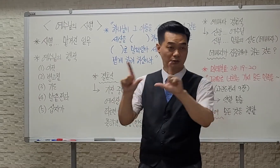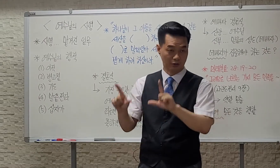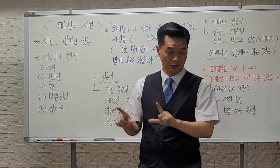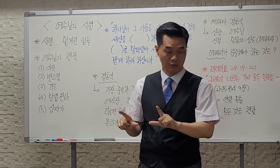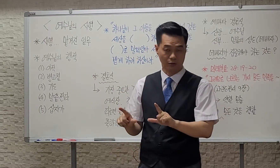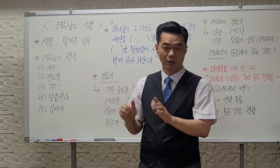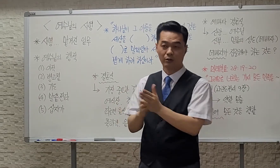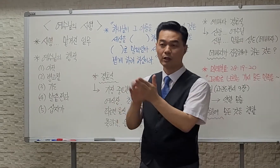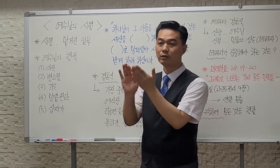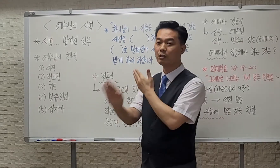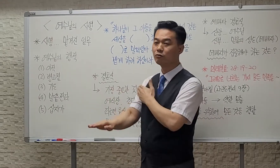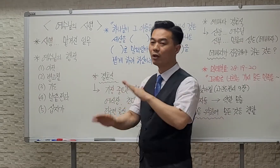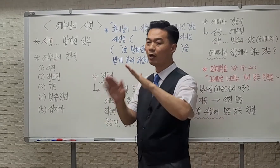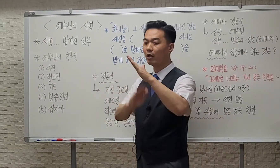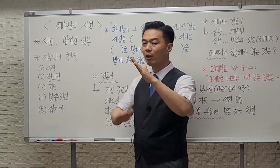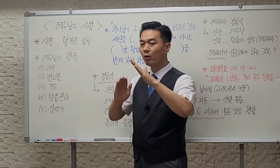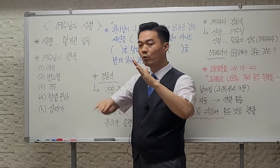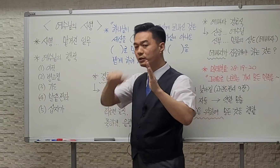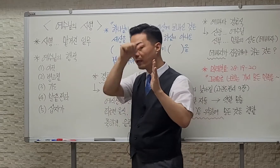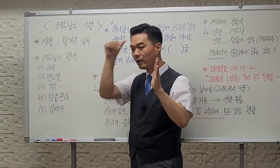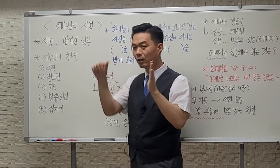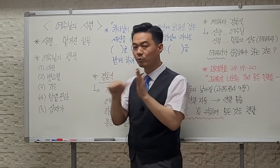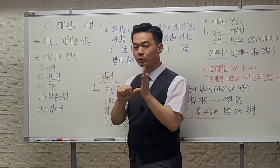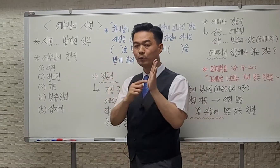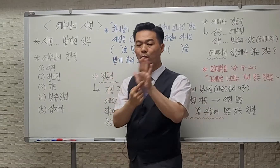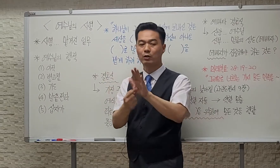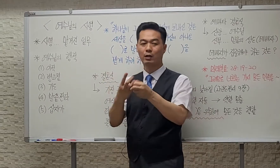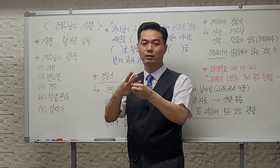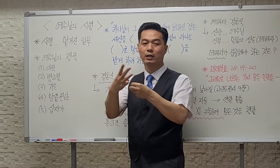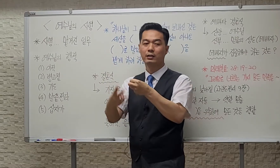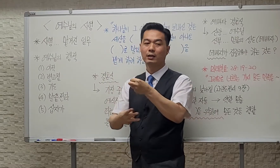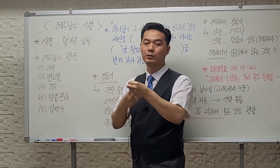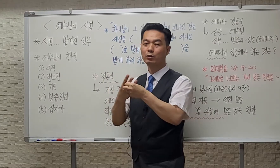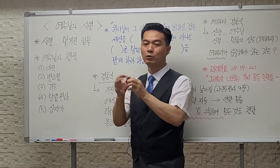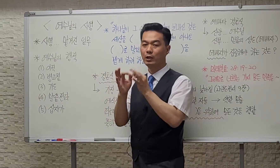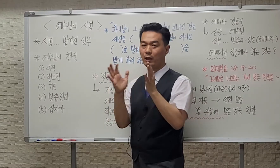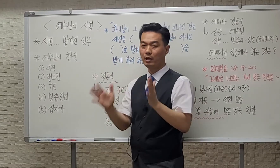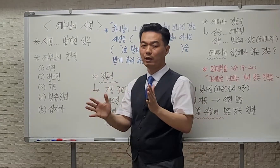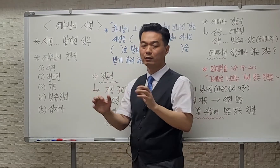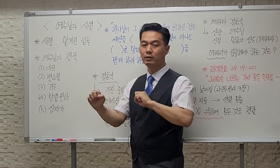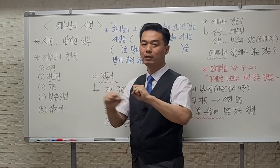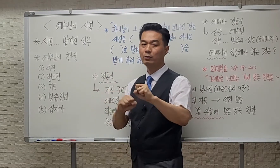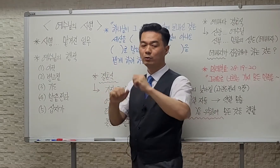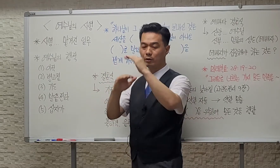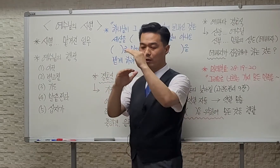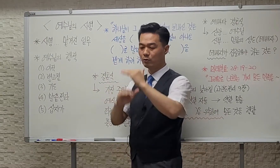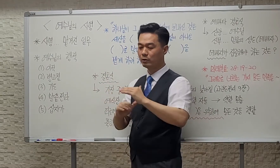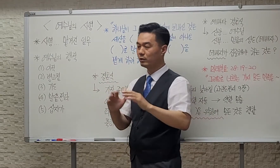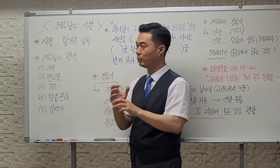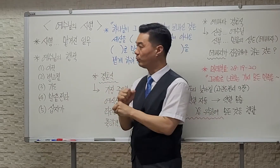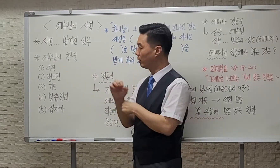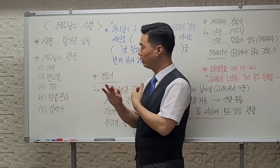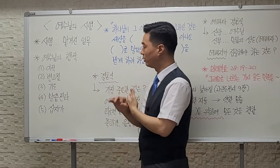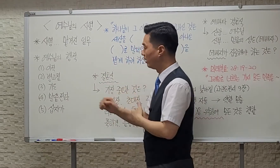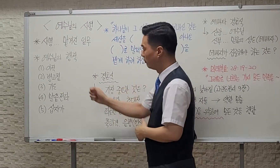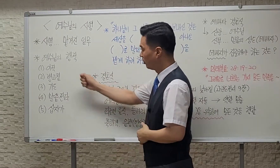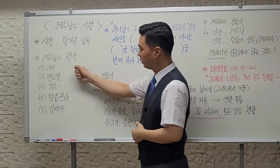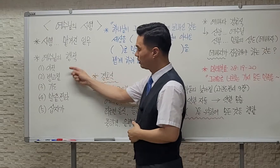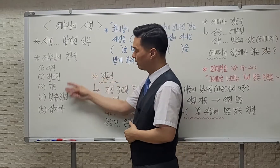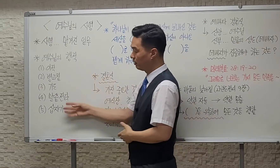사셨어요. 근데 그 이후에 공생애라고 어떤 표현을 하는 3년 동안의 그 행동 내용들을 보면 뭐 이런 얘기들이